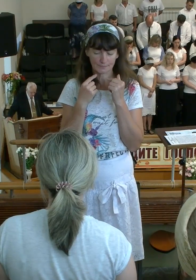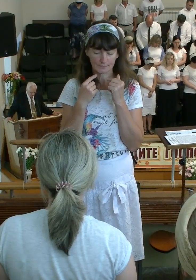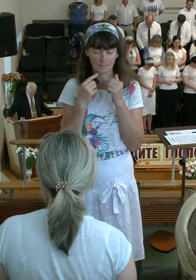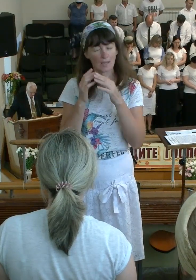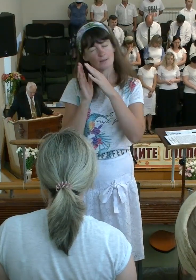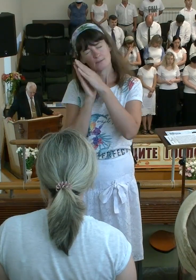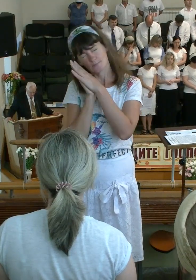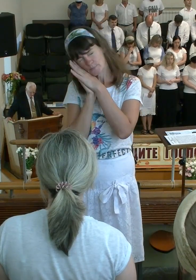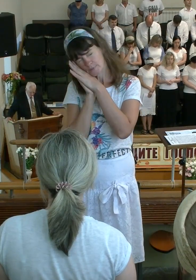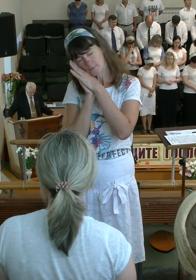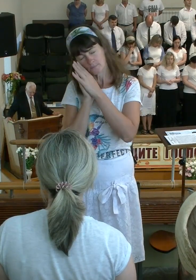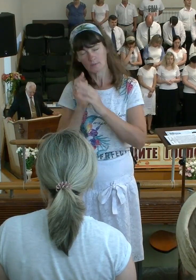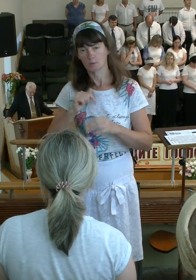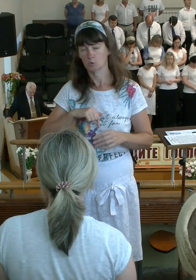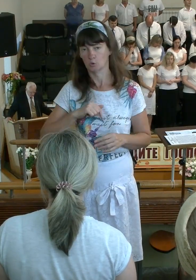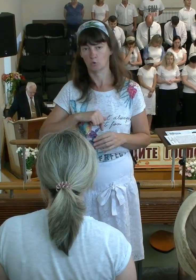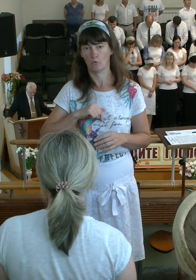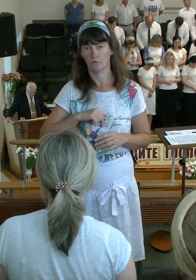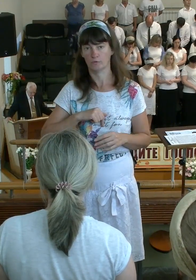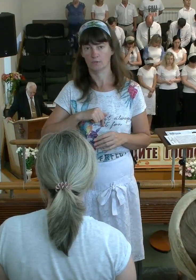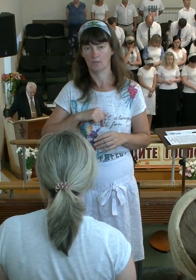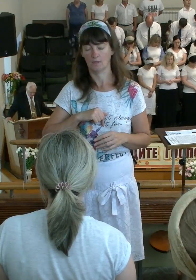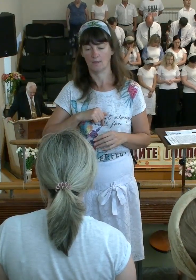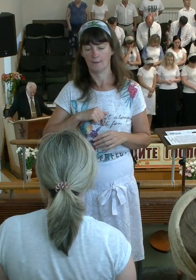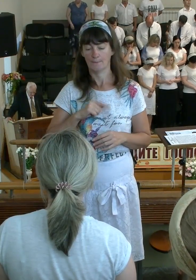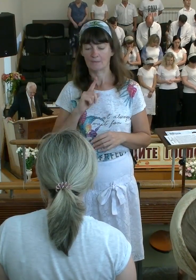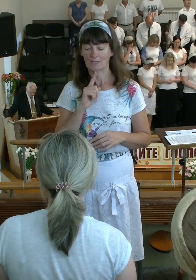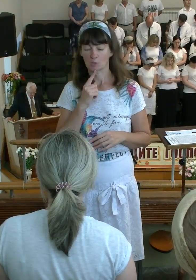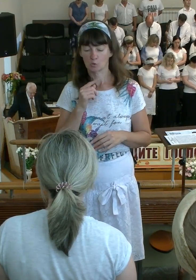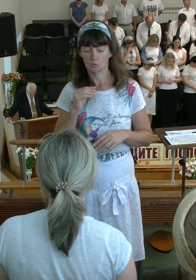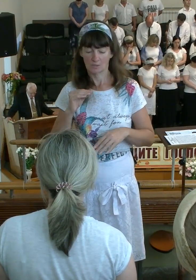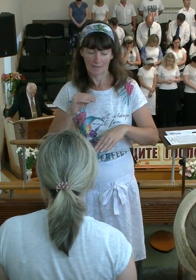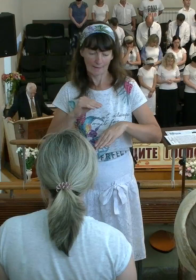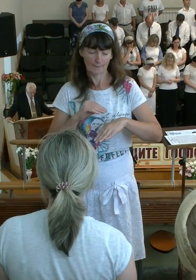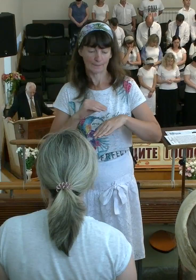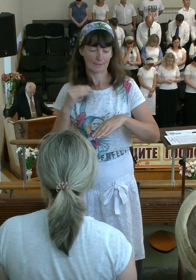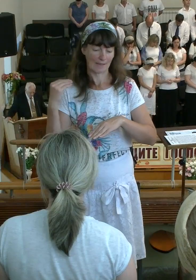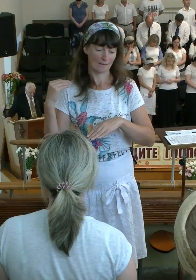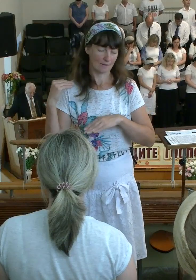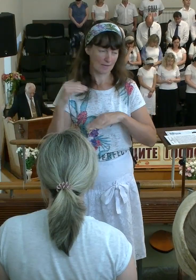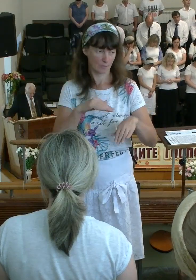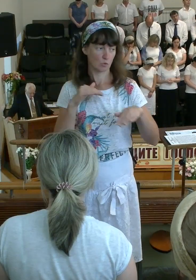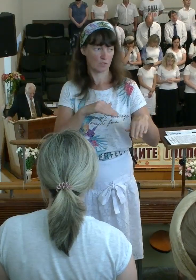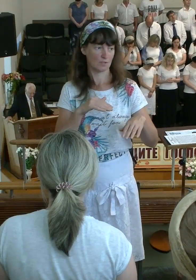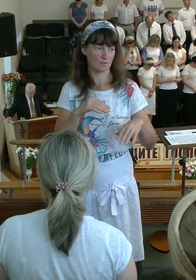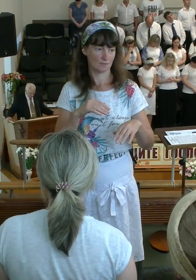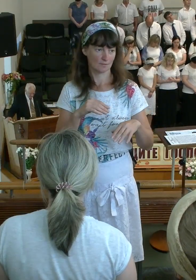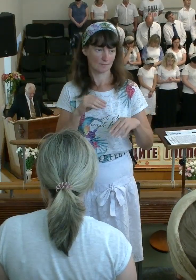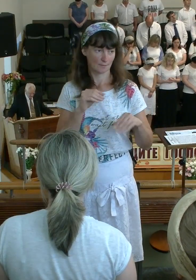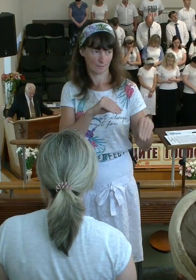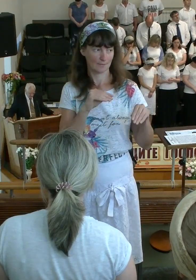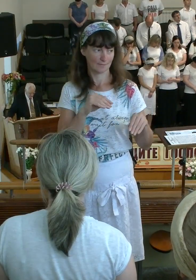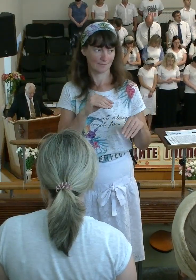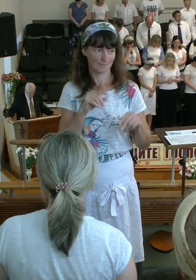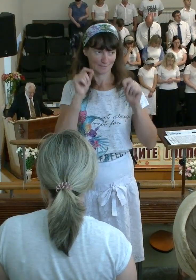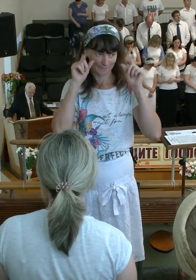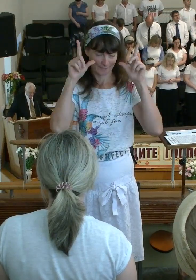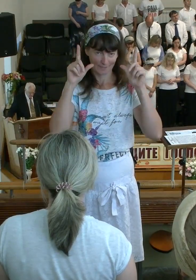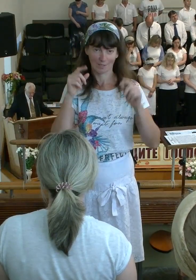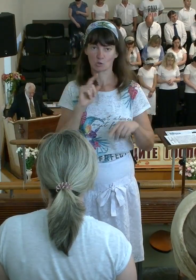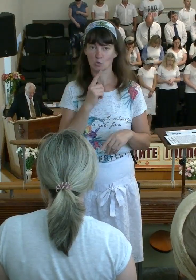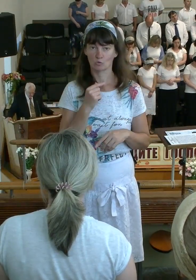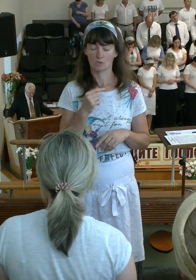спим духовно, и нас трудно разбудить, и мы ждем штормов, мы ждем каких-то